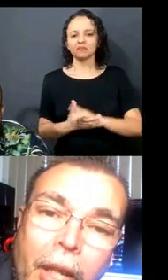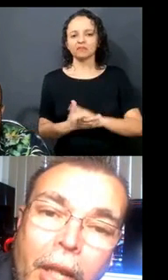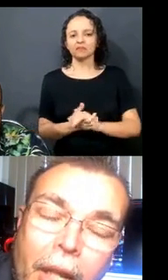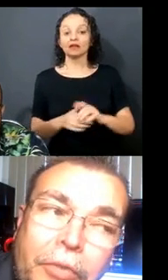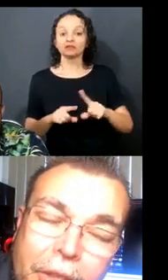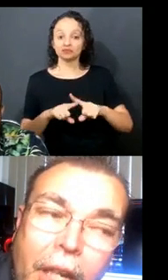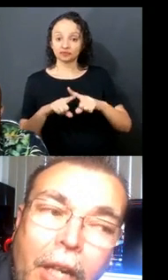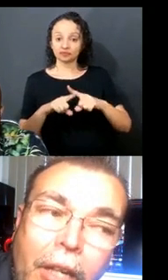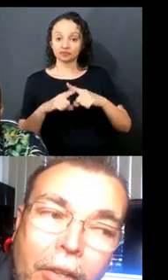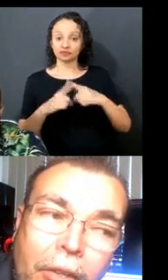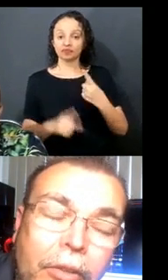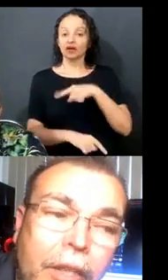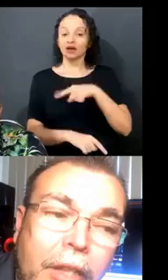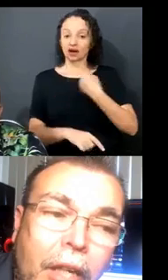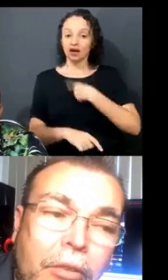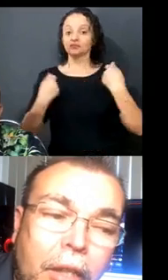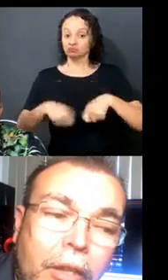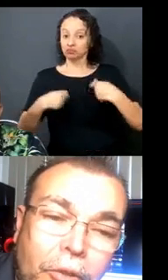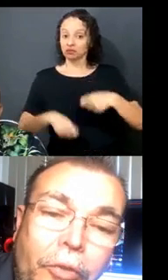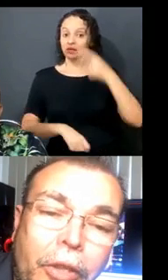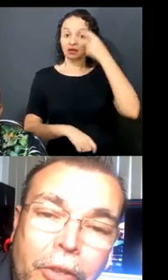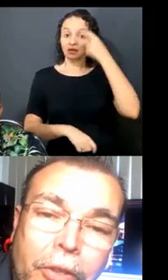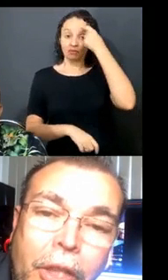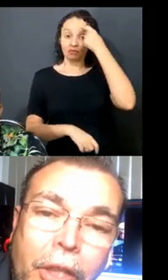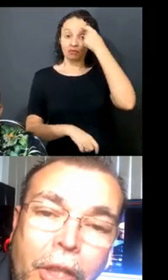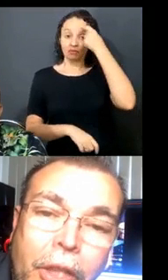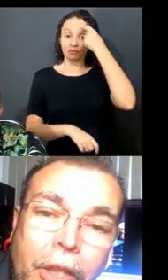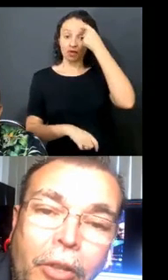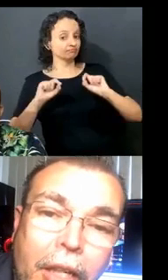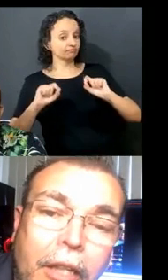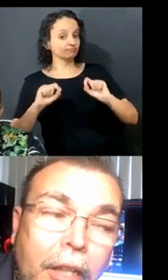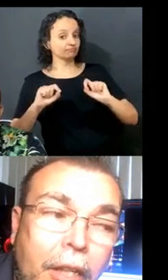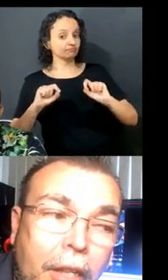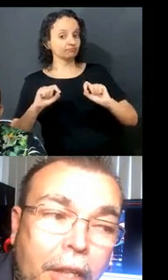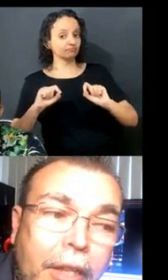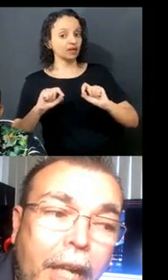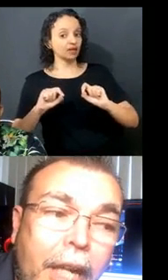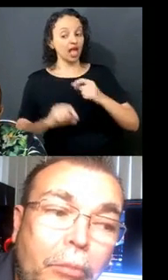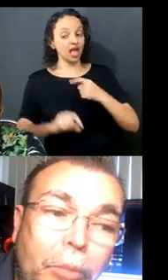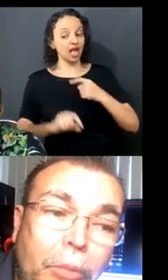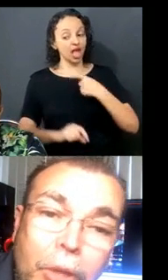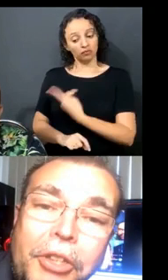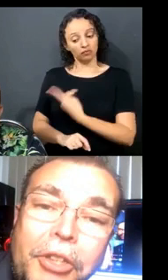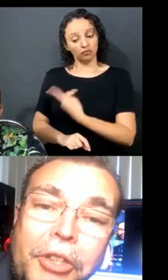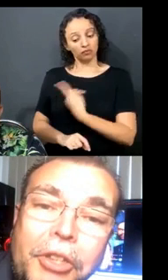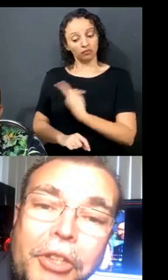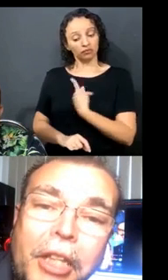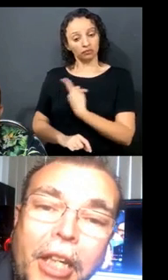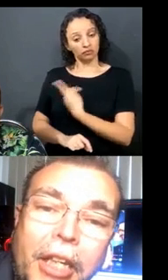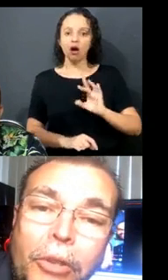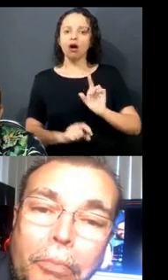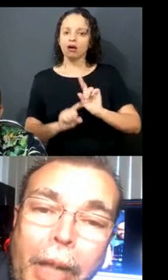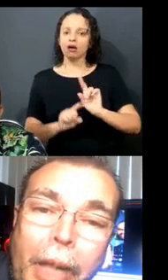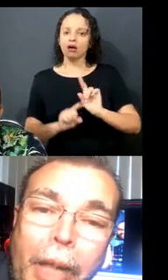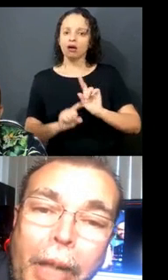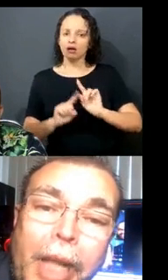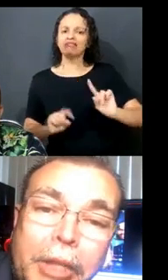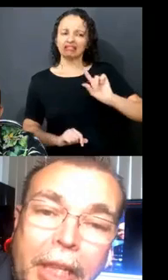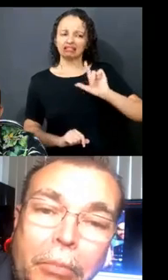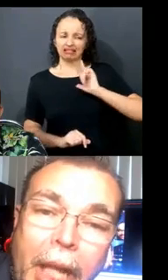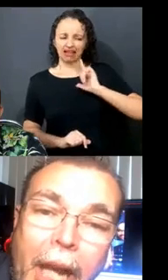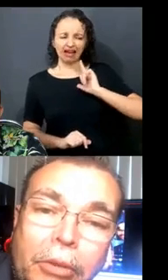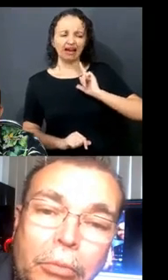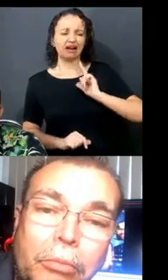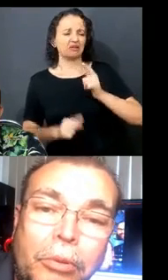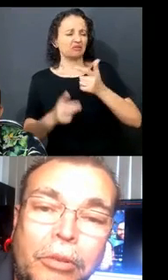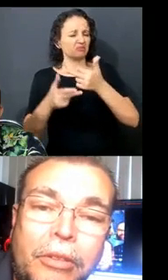Mas a gente tem que ter a visão, Aguinaldo, eu estou falando não eu e você, que há muita crítica, que há